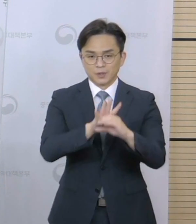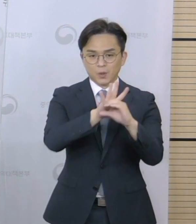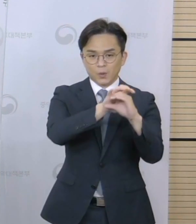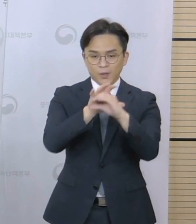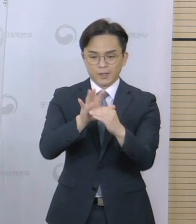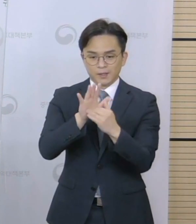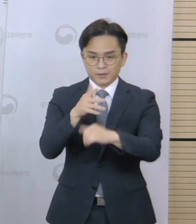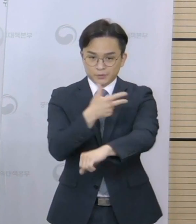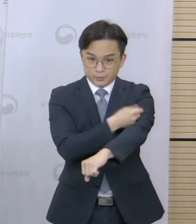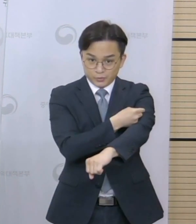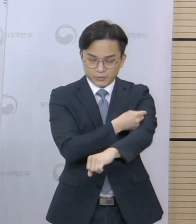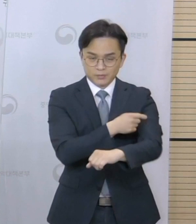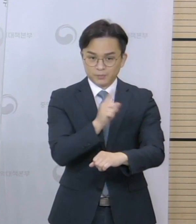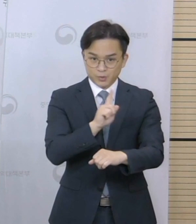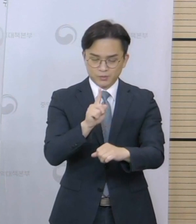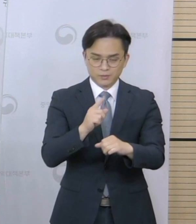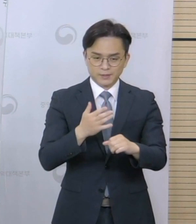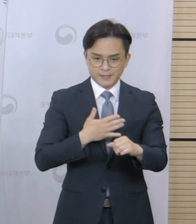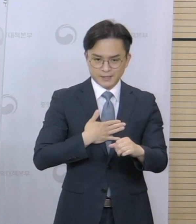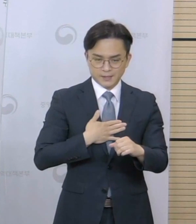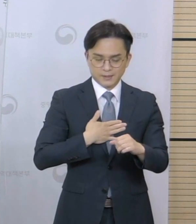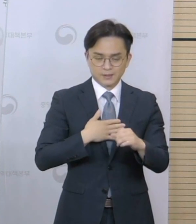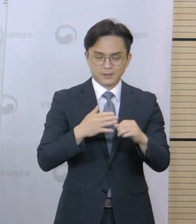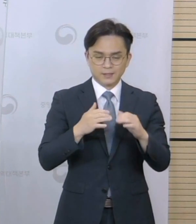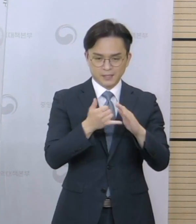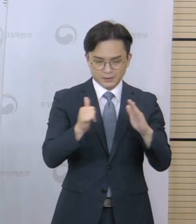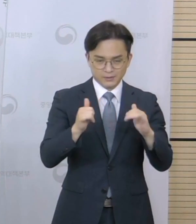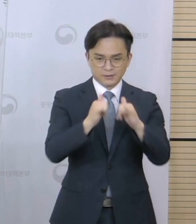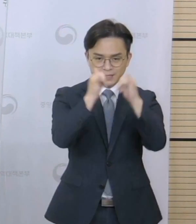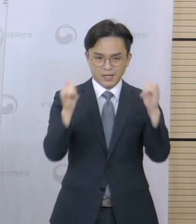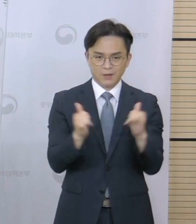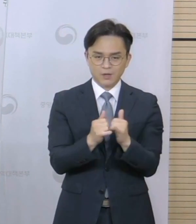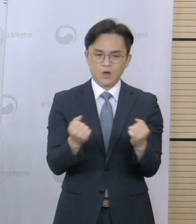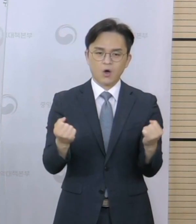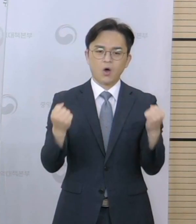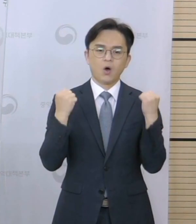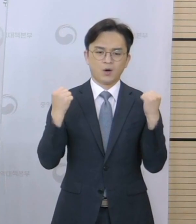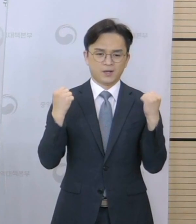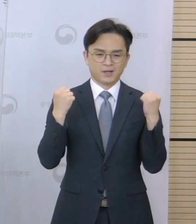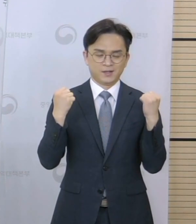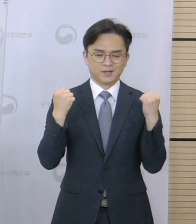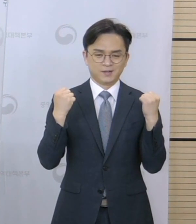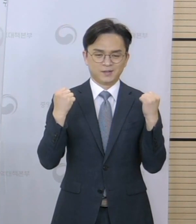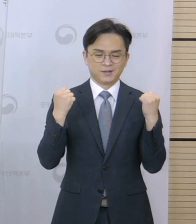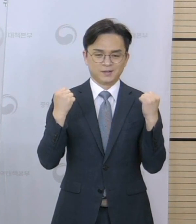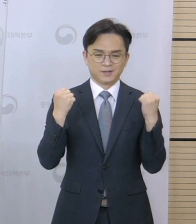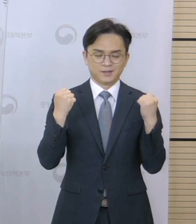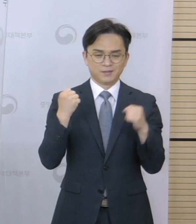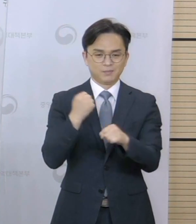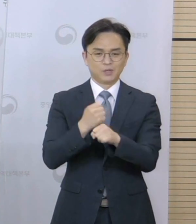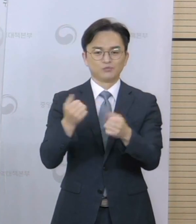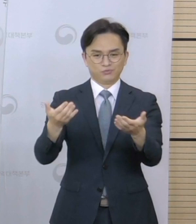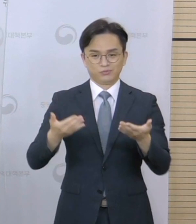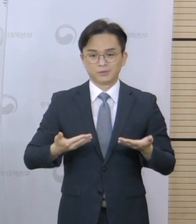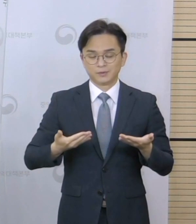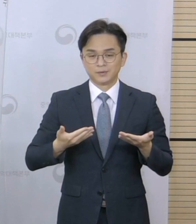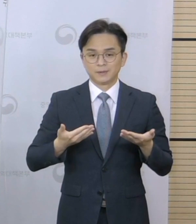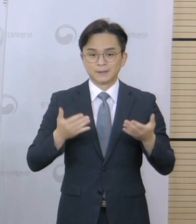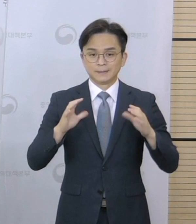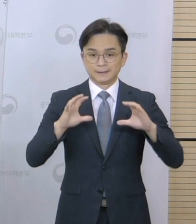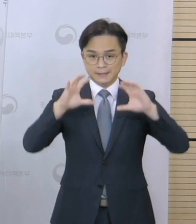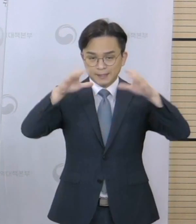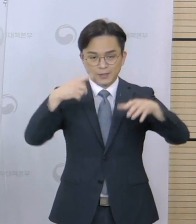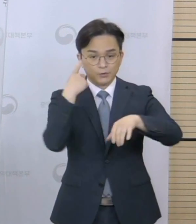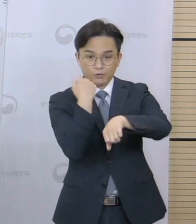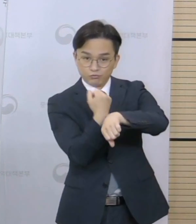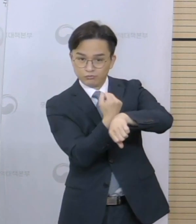사회를 건강하게 하는 최선의 선택입니다 어 현재까지 예방접종 관련된 세계적인 연구 결과를